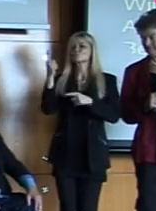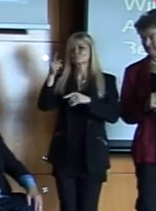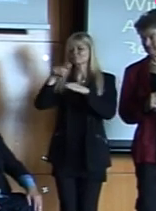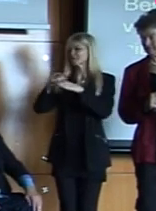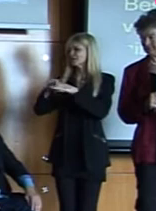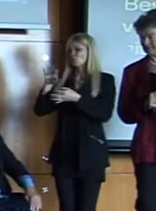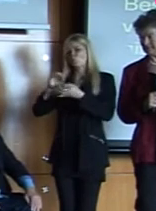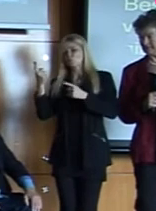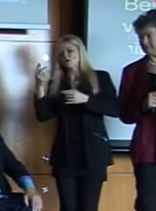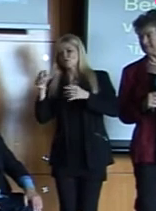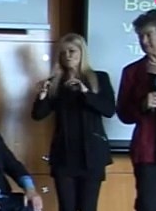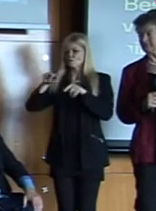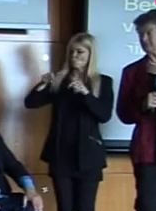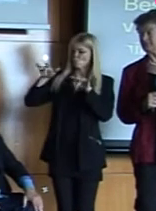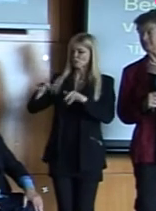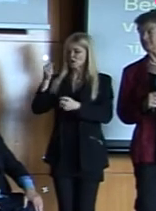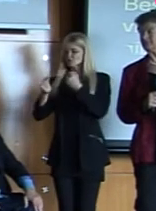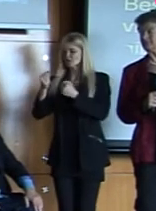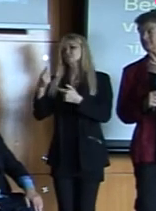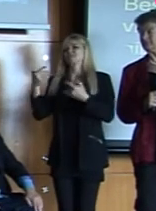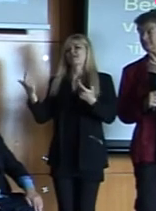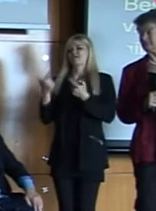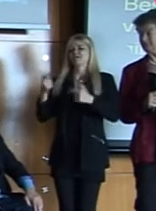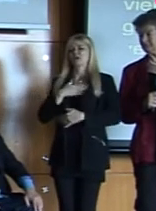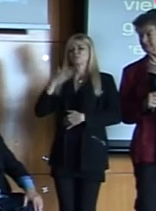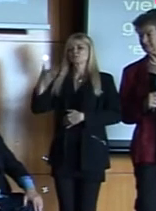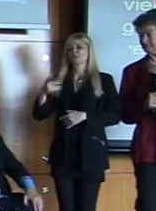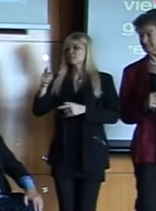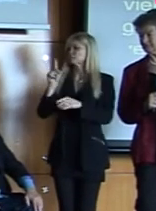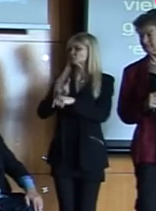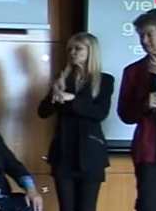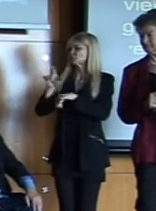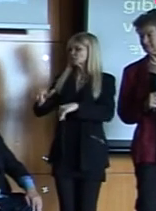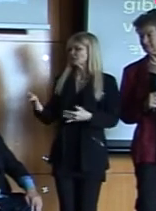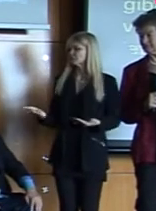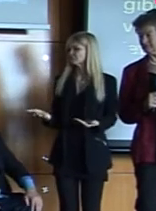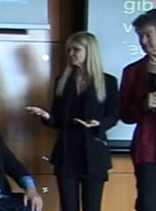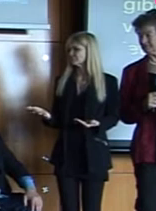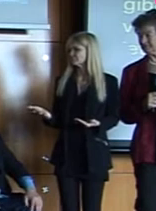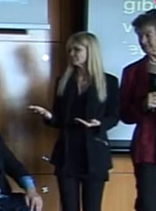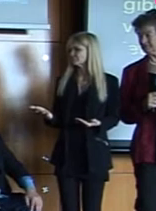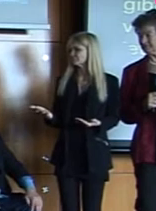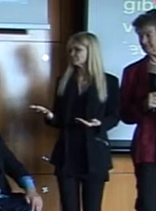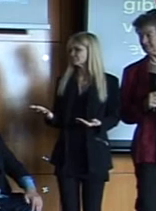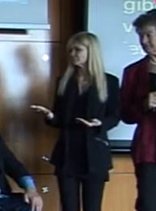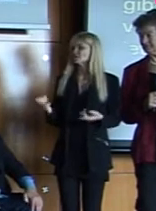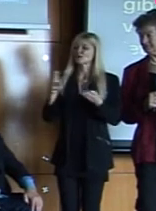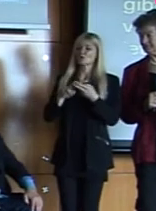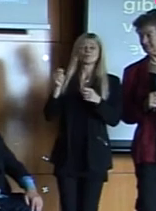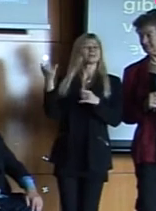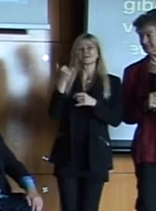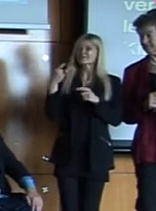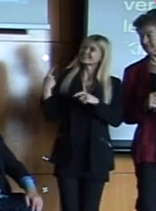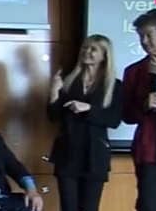Schwierigkeiten gibt, sind sehr leicht im Verhältnis zu sonstigen Ausnahmebestimmungen. Es gibt, und das ist eine permanente Diskussion